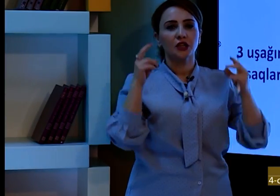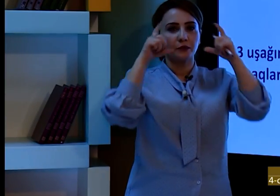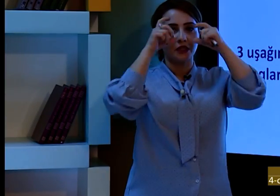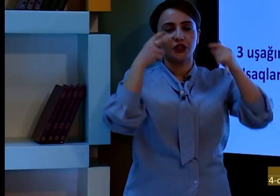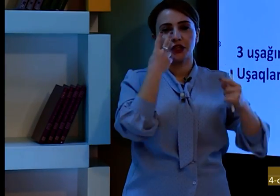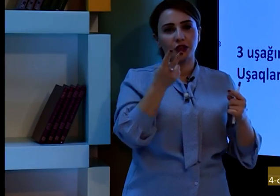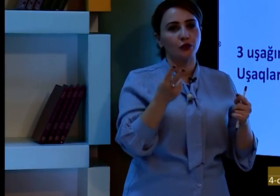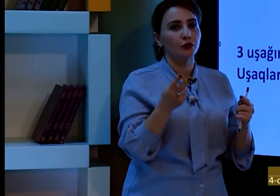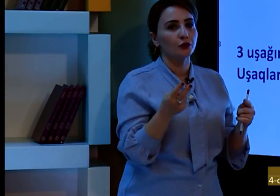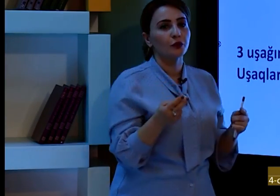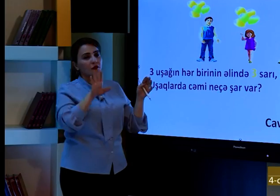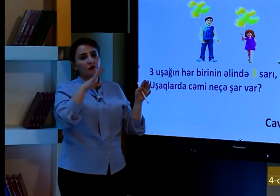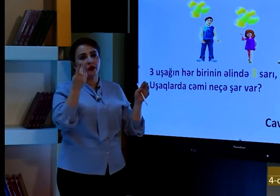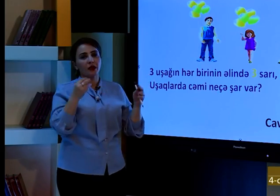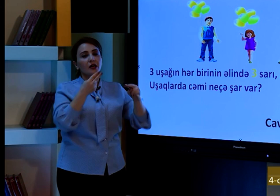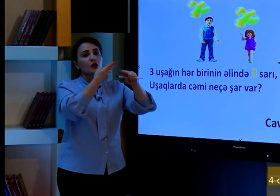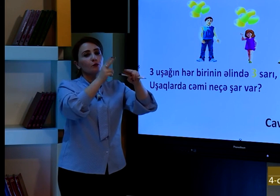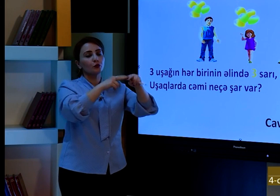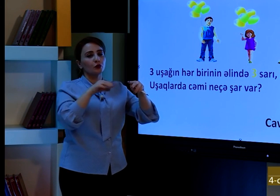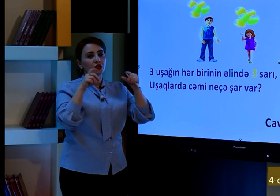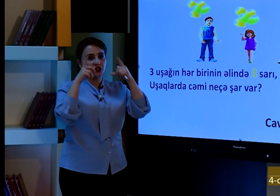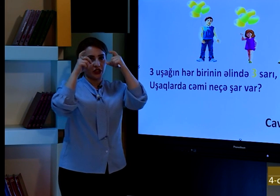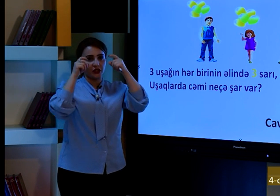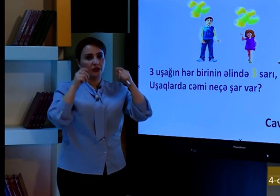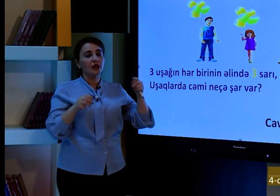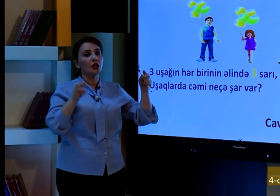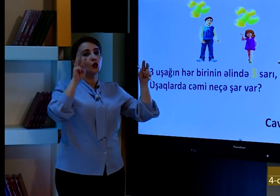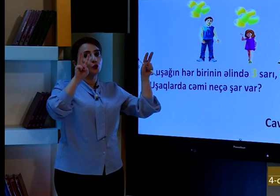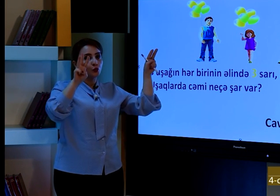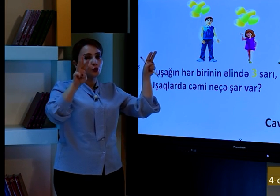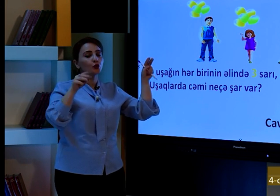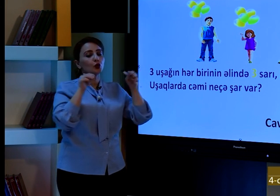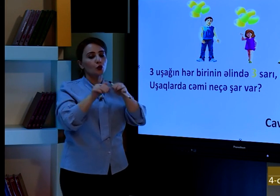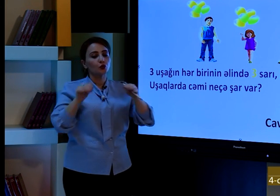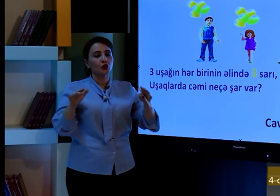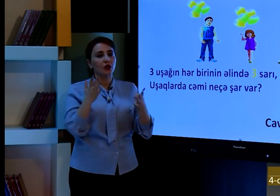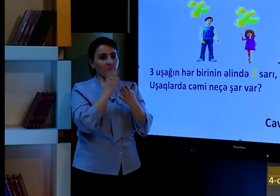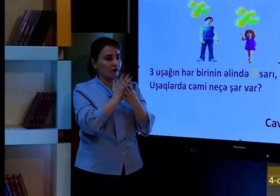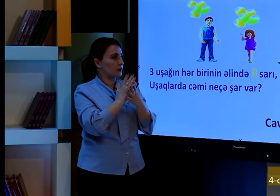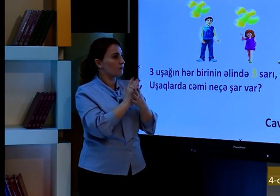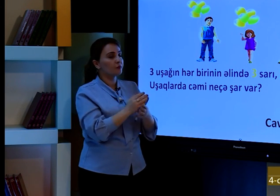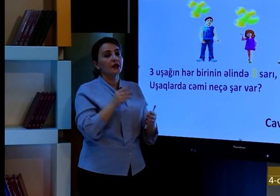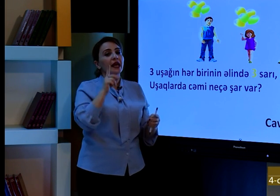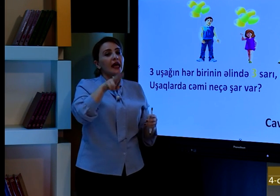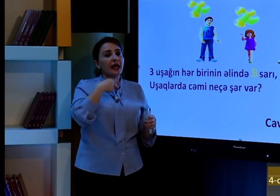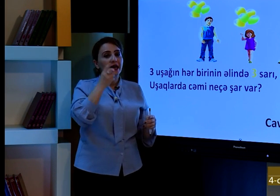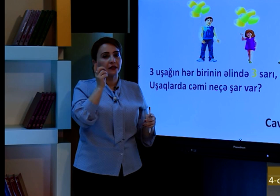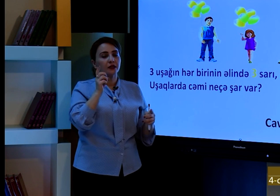bir şəkil görürük və bu şəkildə 3 uşaq var. Hər